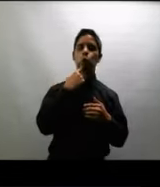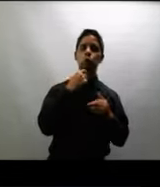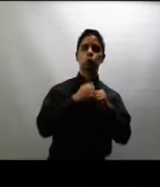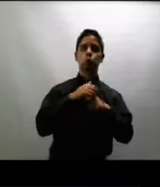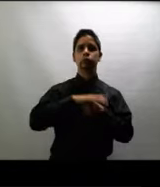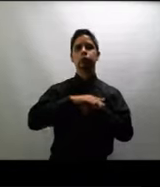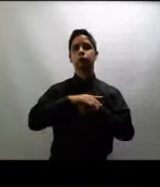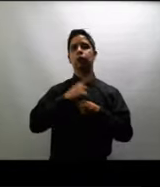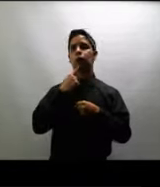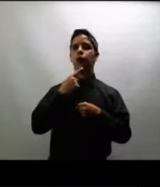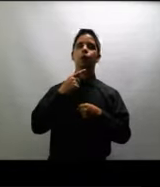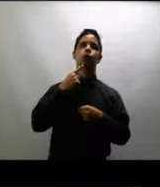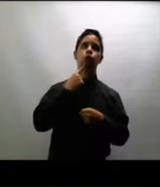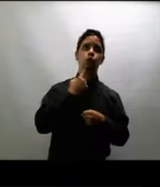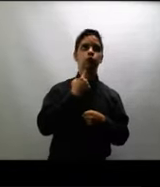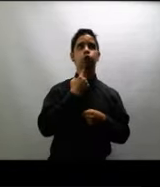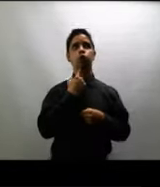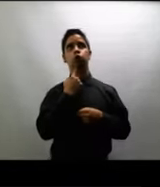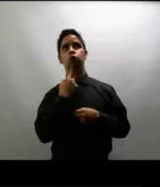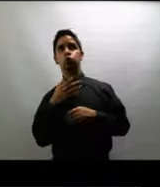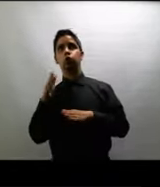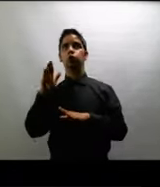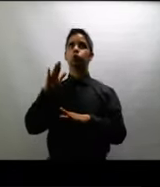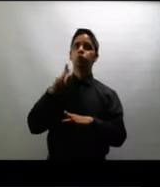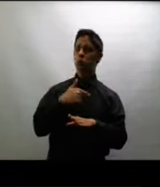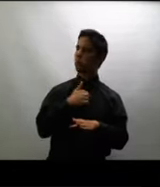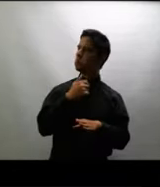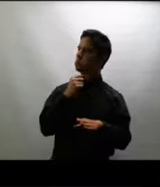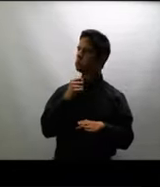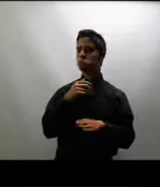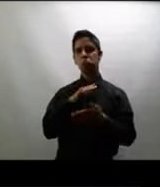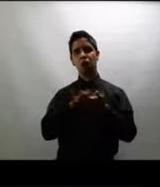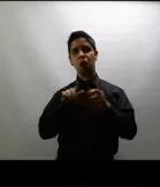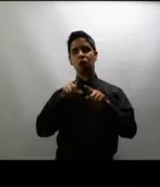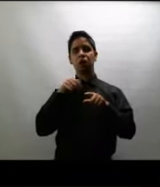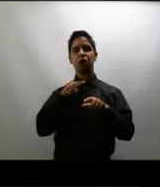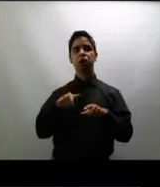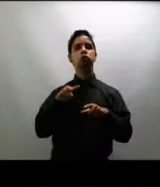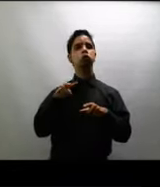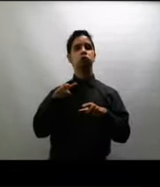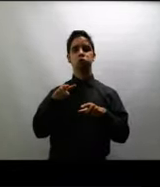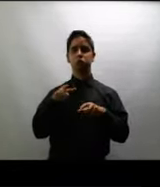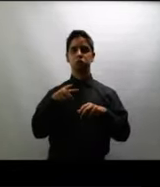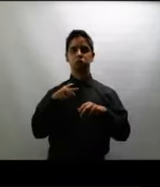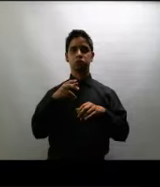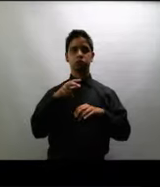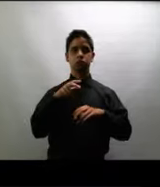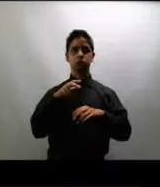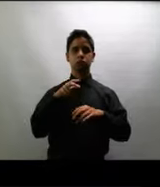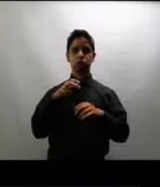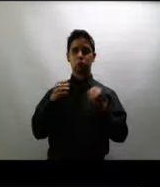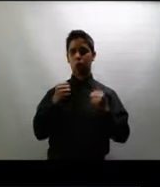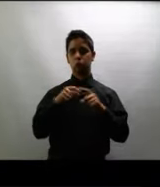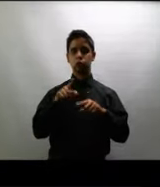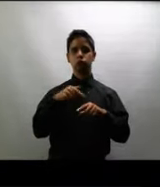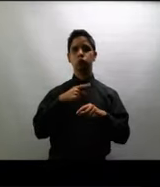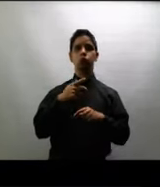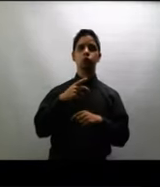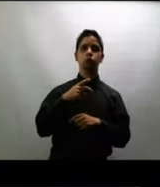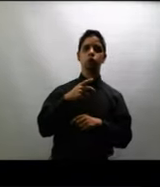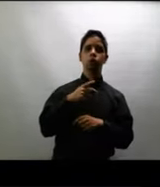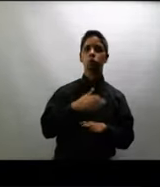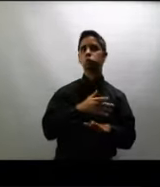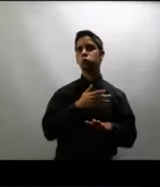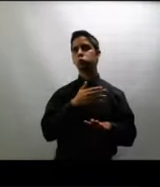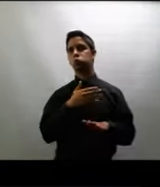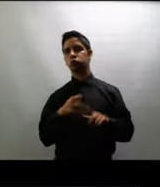Cuando llegué al carro dije, contra esto es bueno. Lo grabé, la presenté a Ricardo Pons. Cuando Ricardo Pons la escuchó me dice, ¿esto es para qué instrumento? Yo le digo, eso